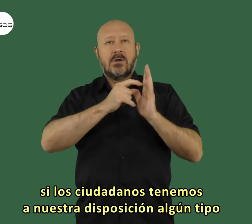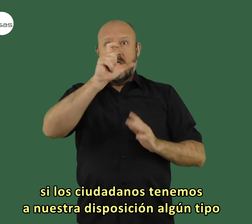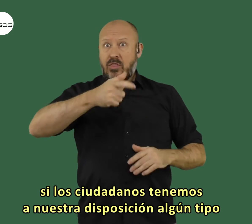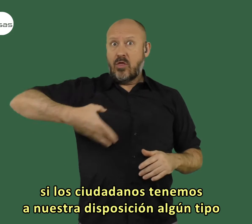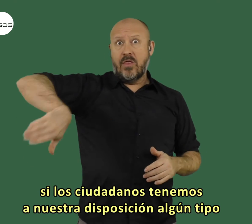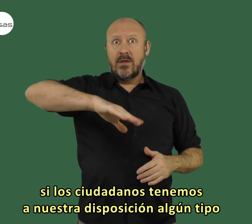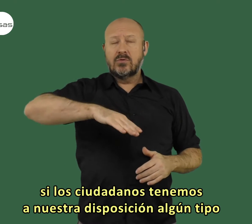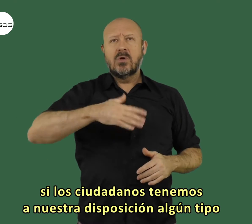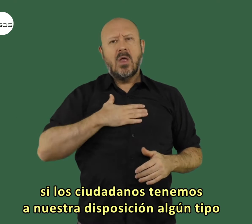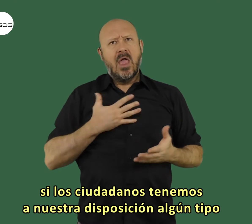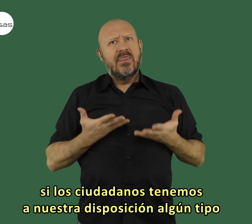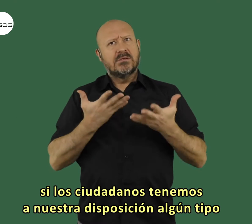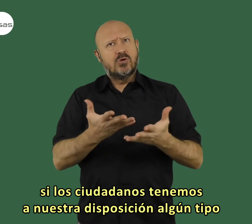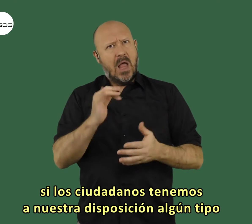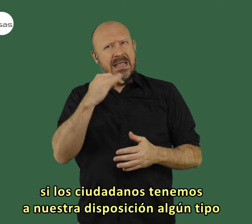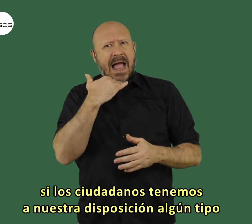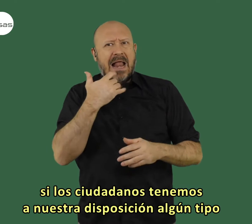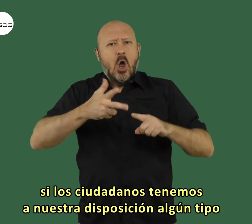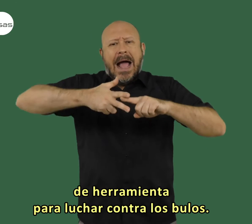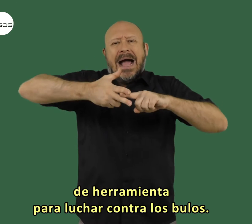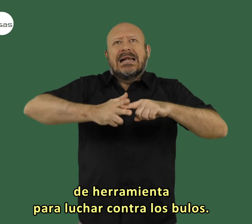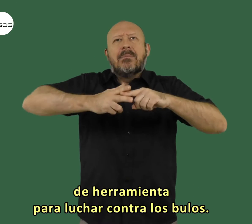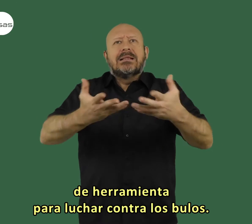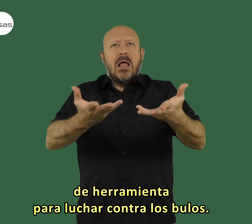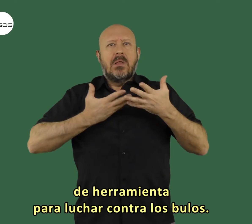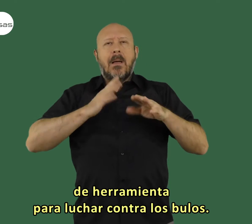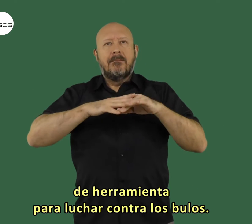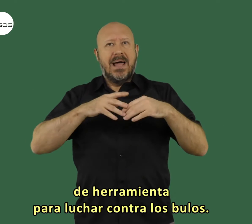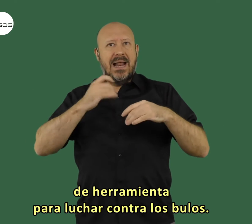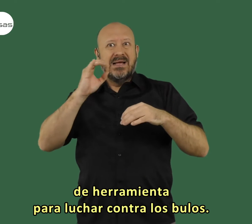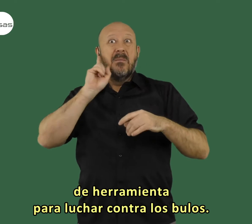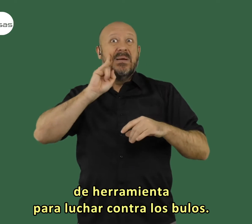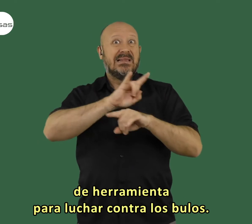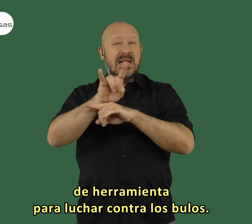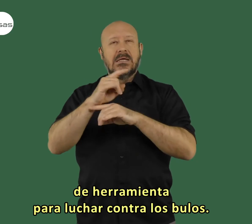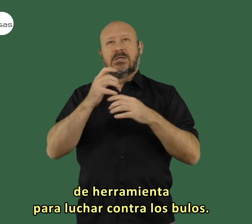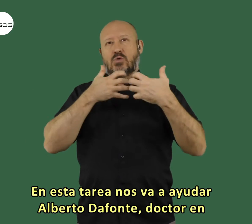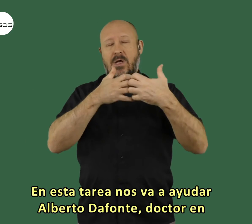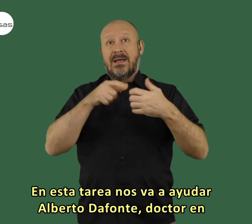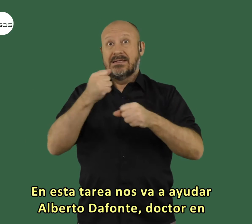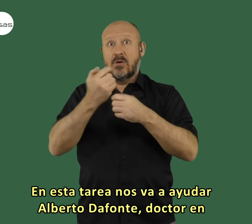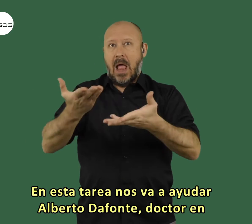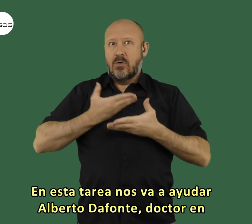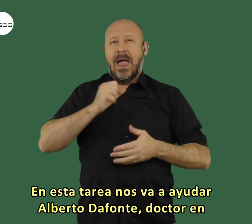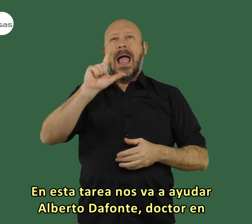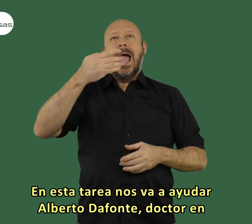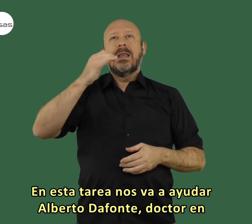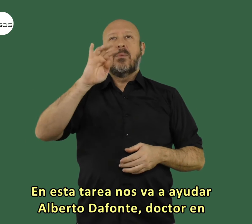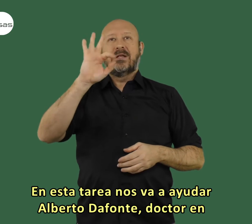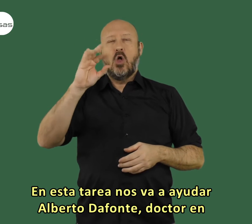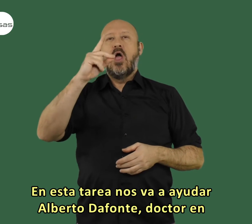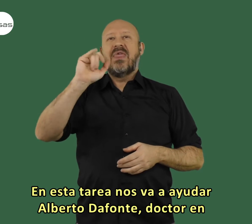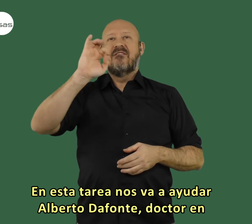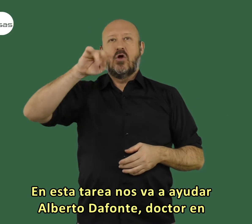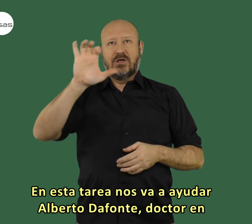plantearnos si los ciudadanos tenemos a nuestra disposición algún tipo de herramienta para luchar contra los bulos. Y en esta tarea nos va a ayudar